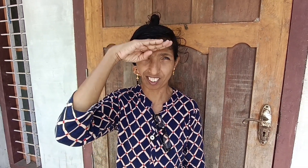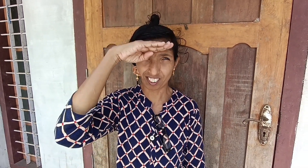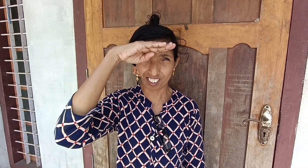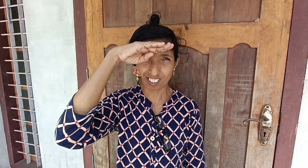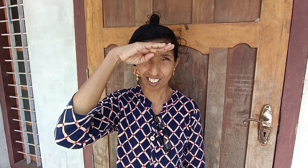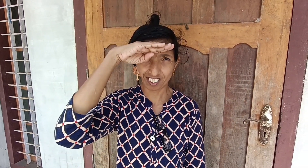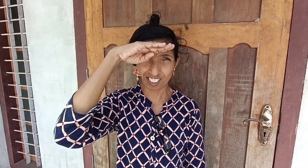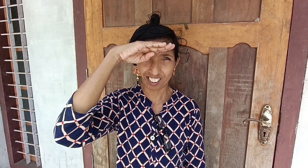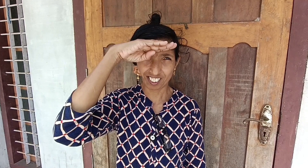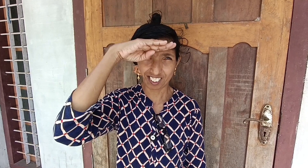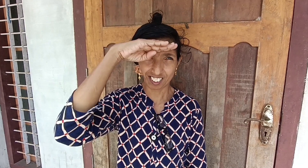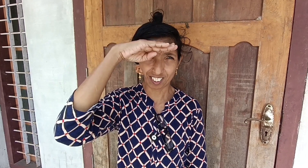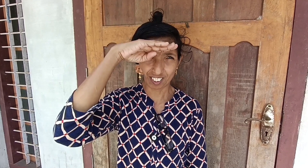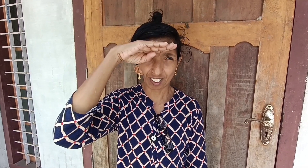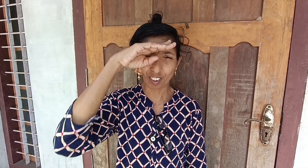തൃശ്ശൂർ തല ഏതല്ലേ ആ